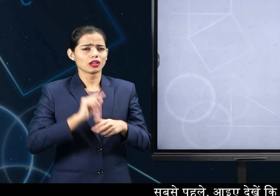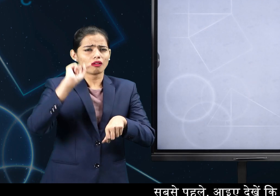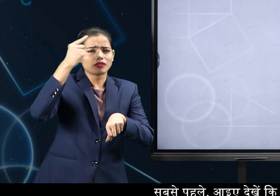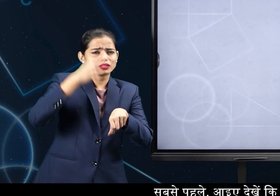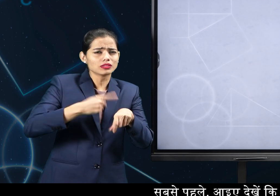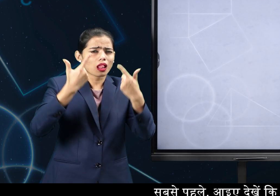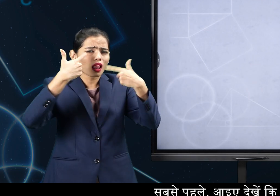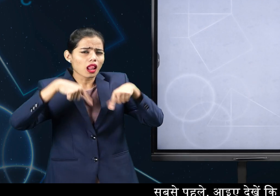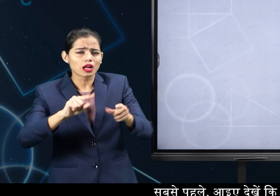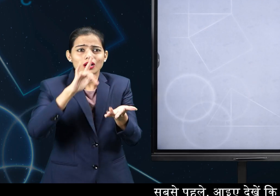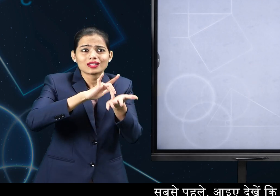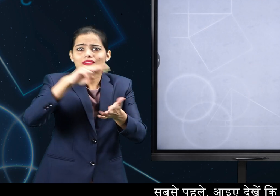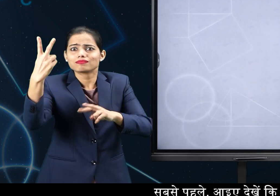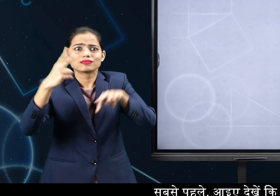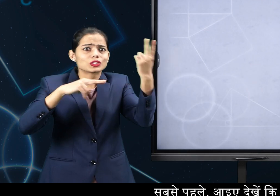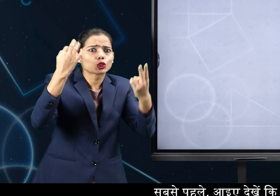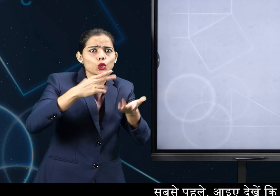सबसे पहले आइए देखें कि संभावना क्या है।